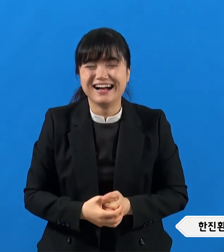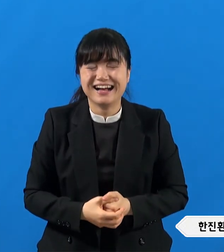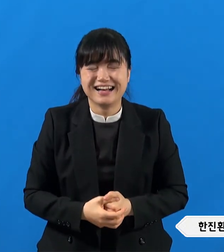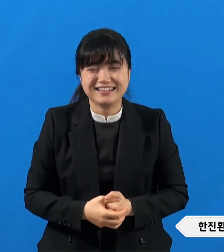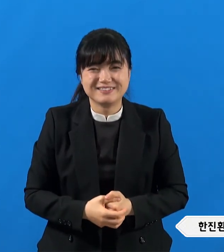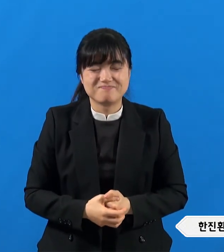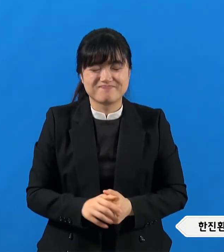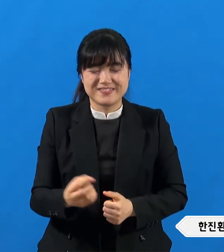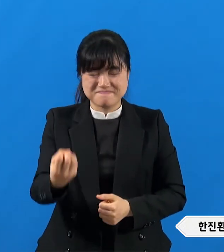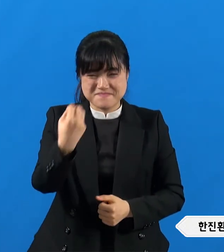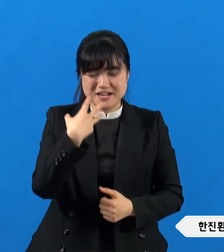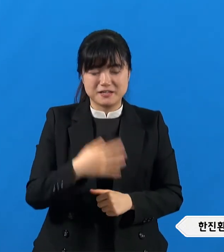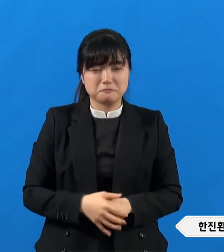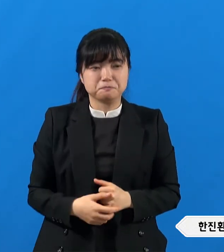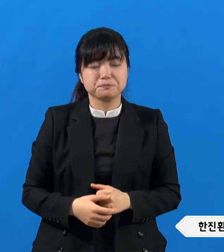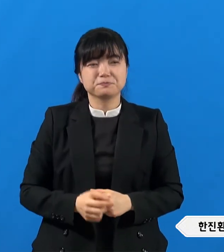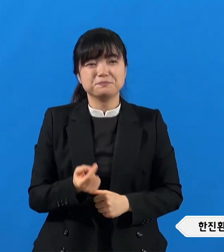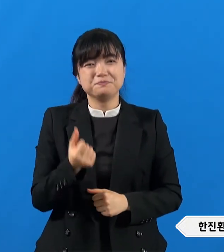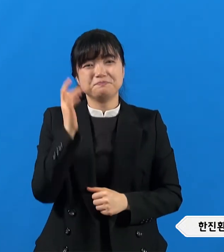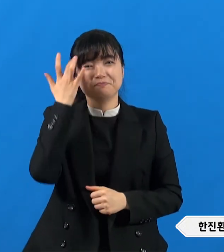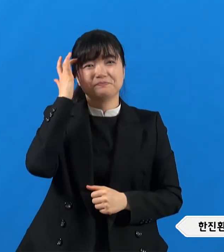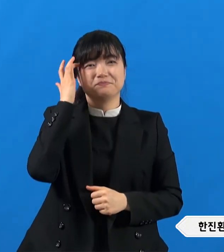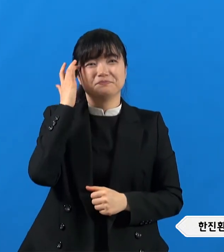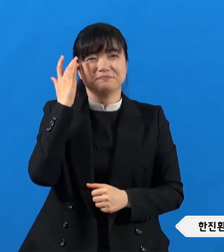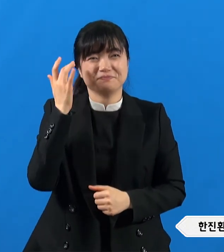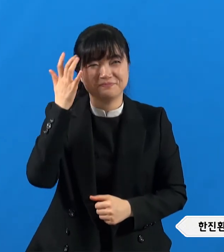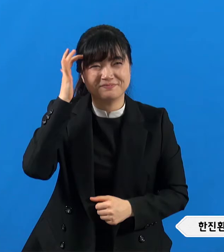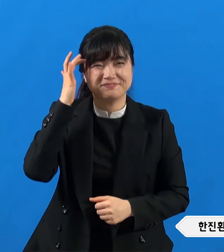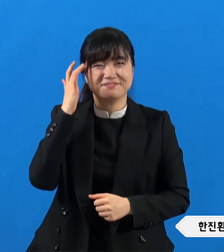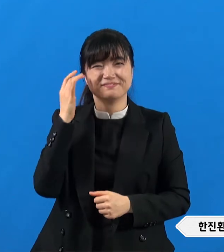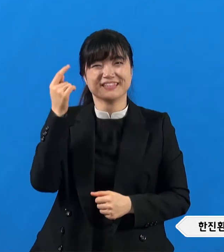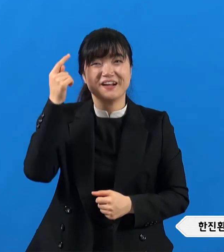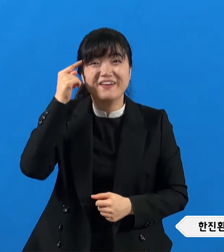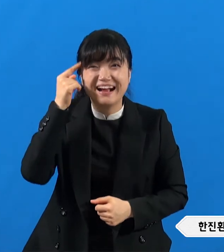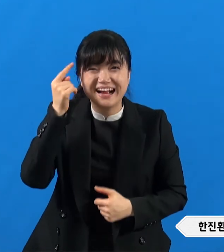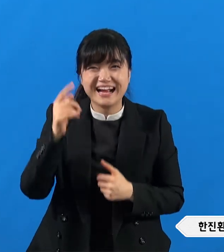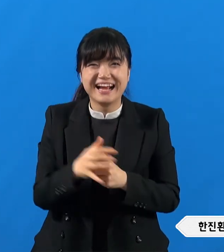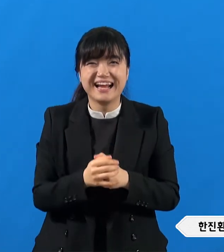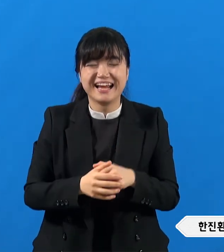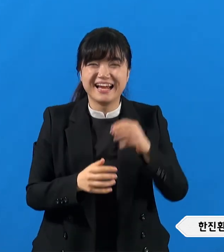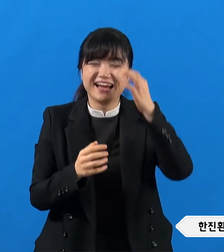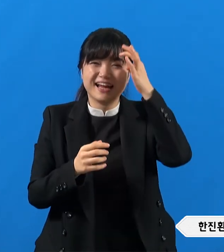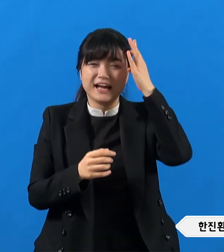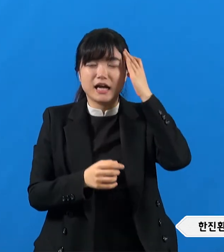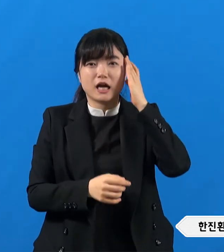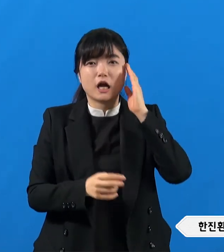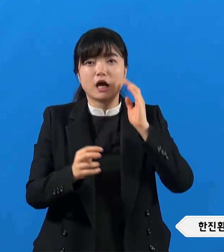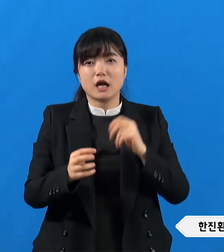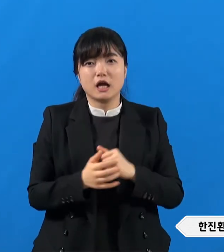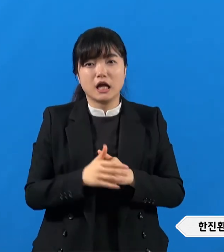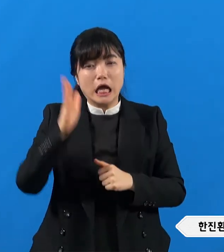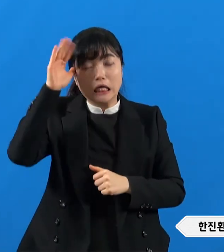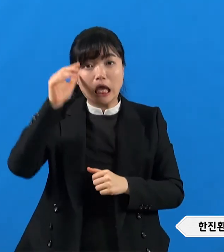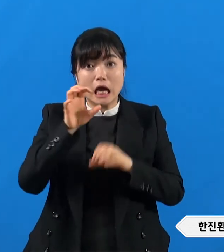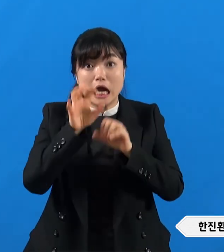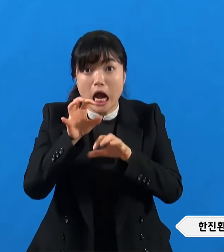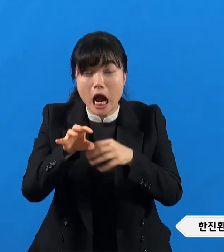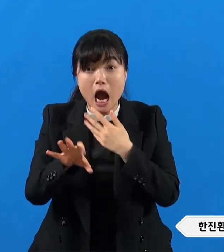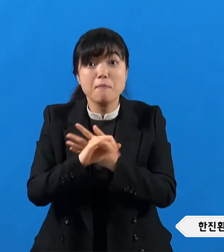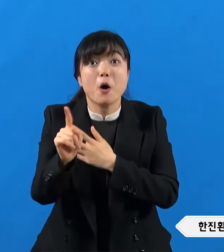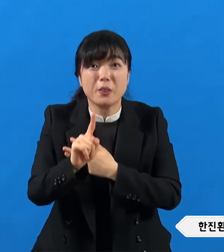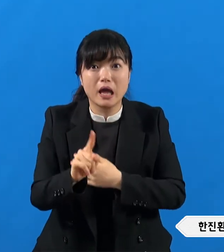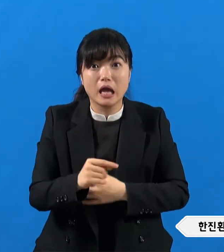그 말 듣고 나니까 그때부터 제가 불안해 죽겠는 거 있죠. 저놈 강아지가 짖으면 내 체면이 말이